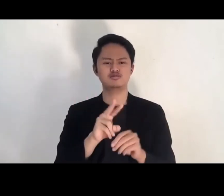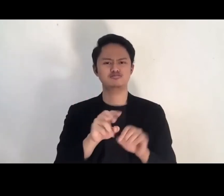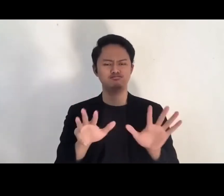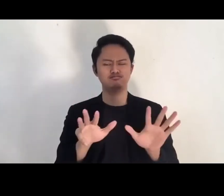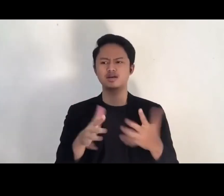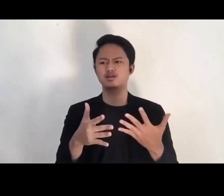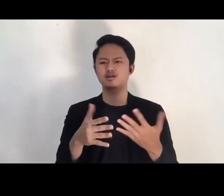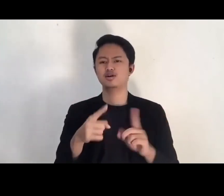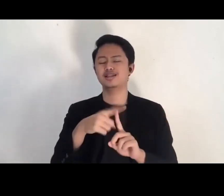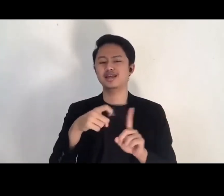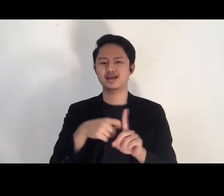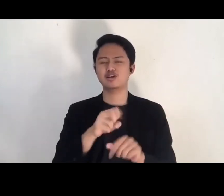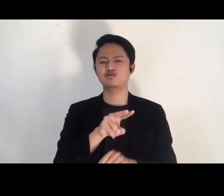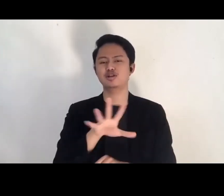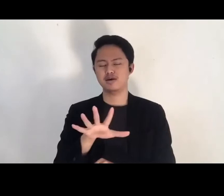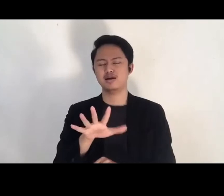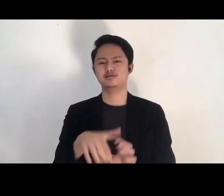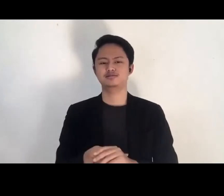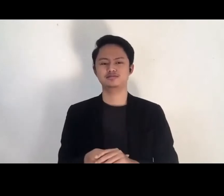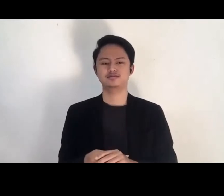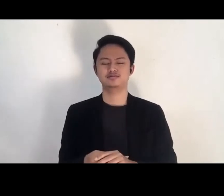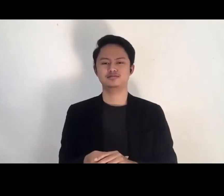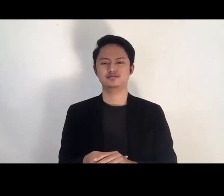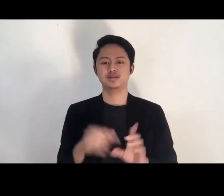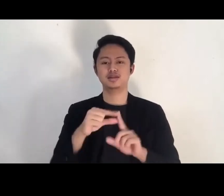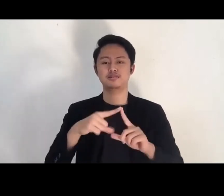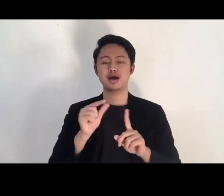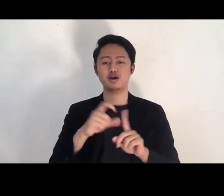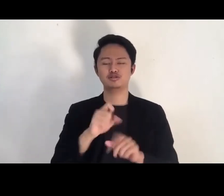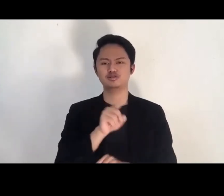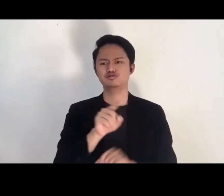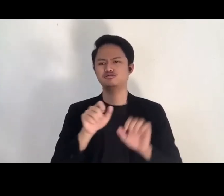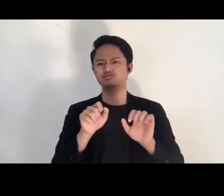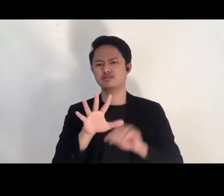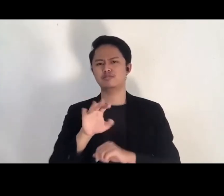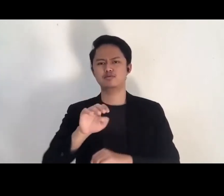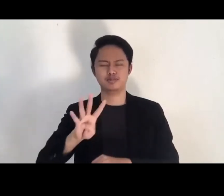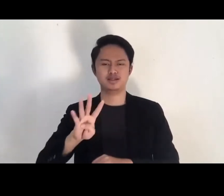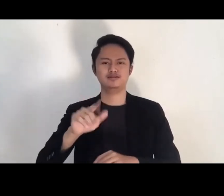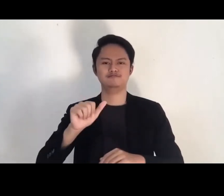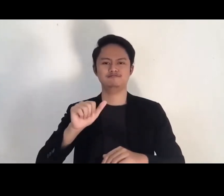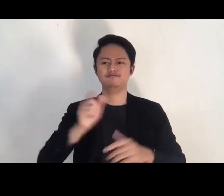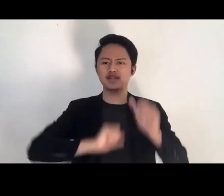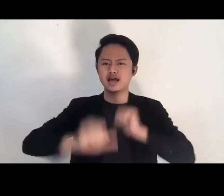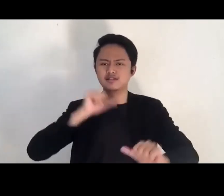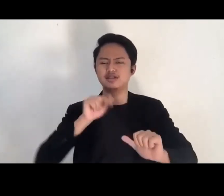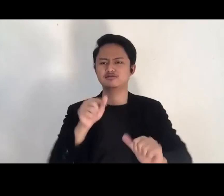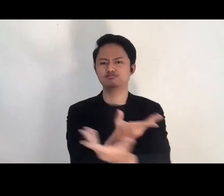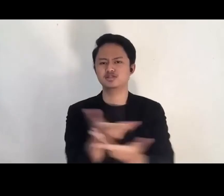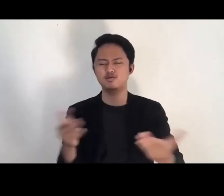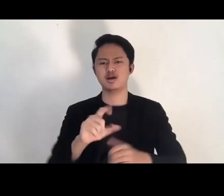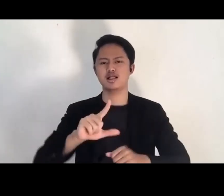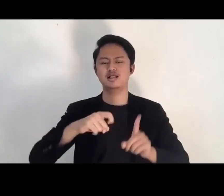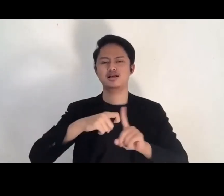25 TK dan 164 PAUD. Semua kegiatan yang menggunakan lembar